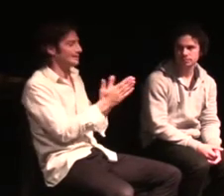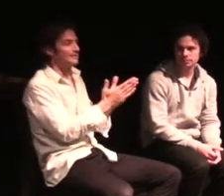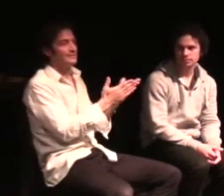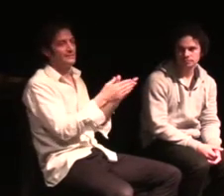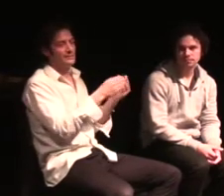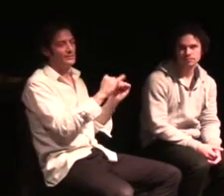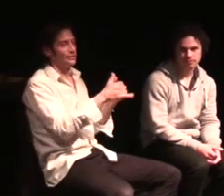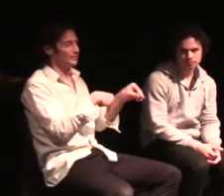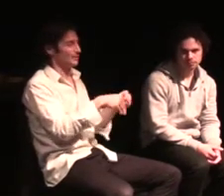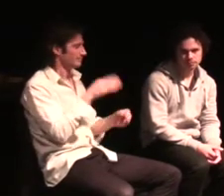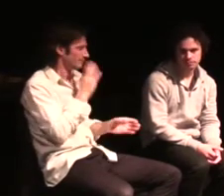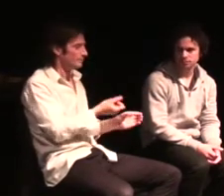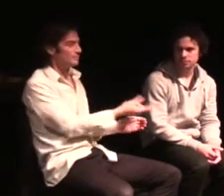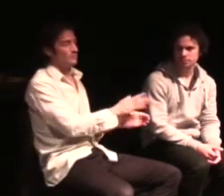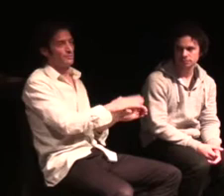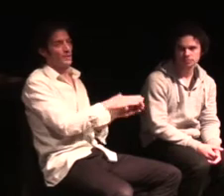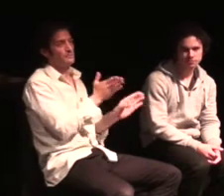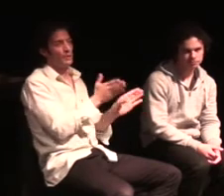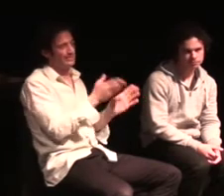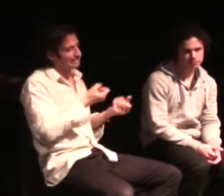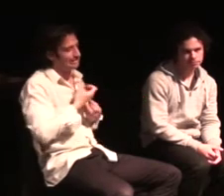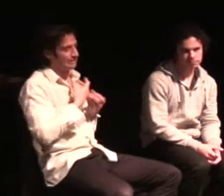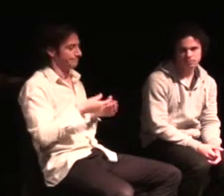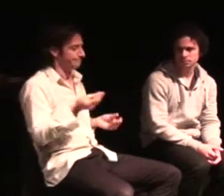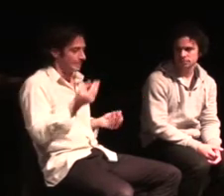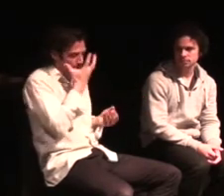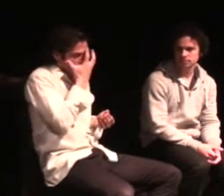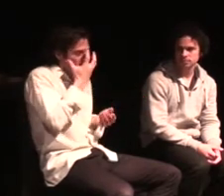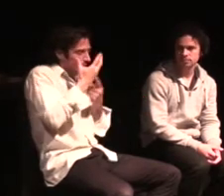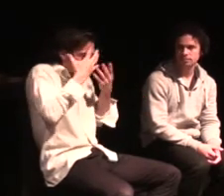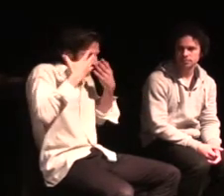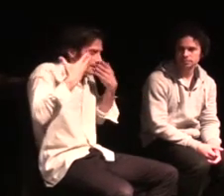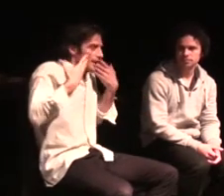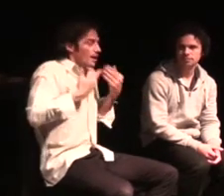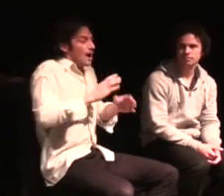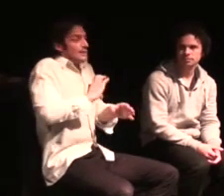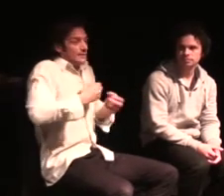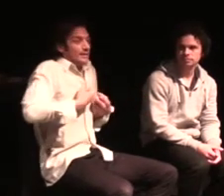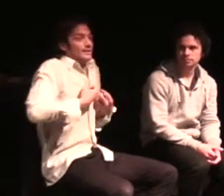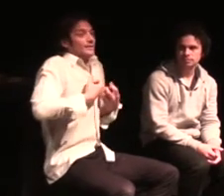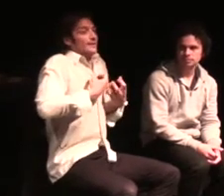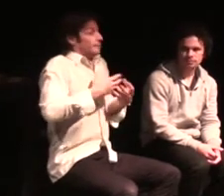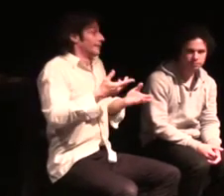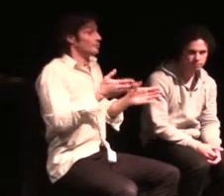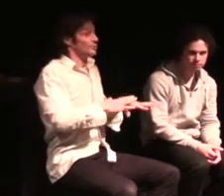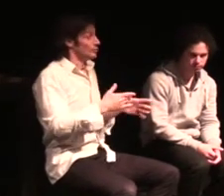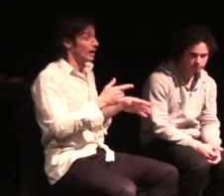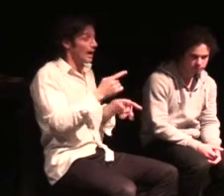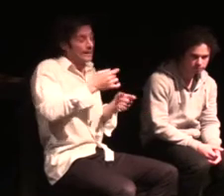nazis. Donc c'est vrai que le psychologue après dit bon, il faut jeter ce livre à la poubelle, essayer de vous libérer de